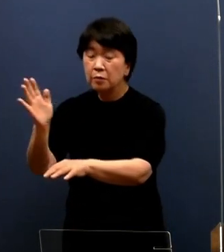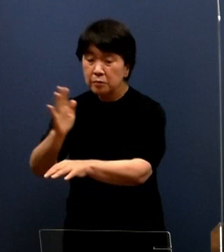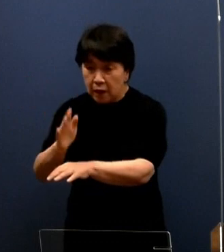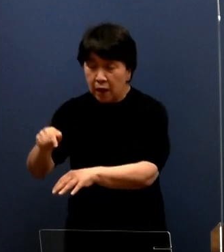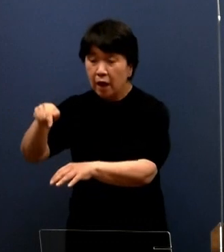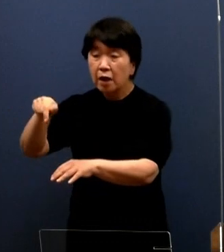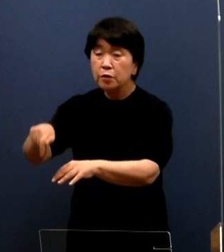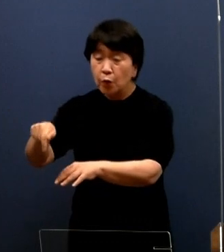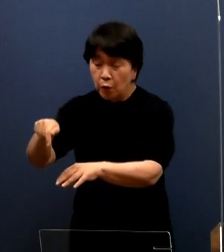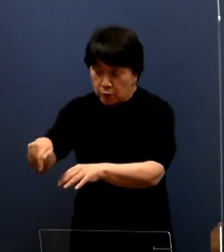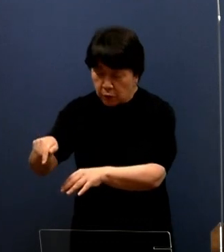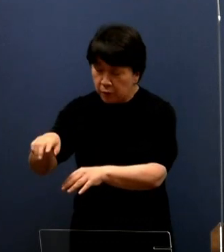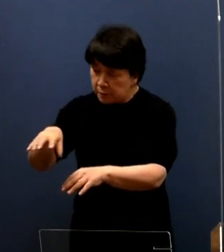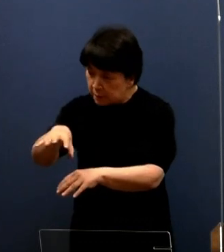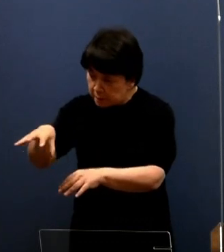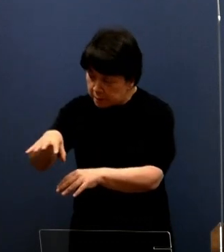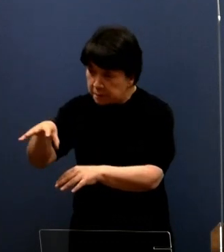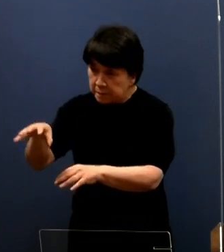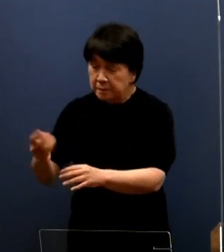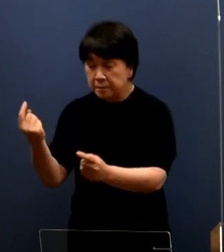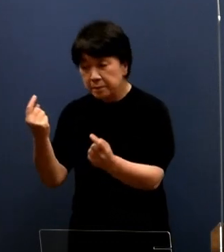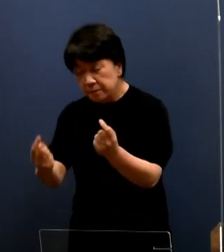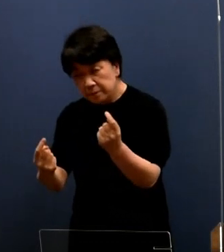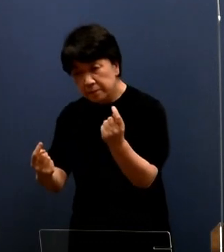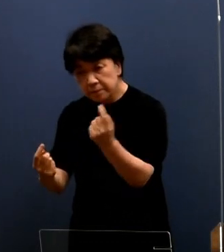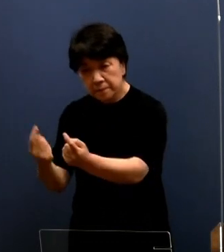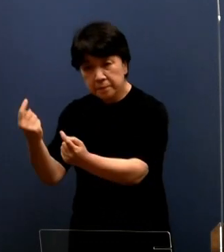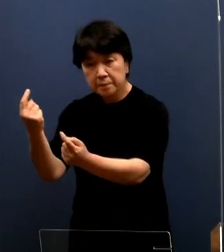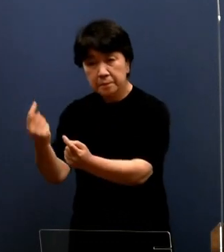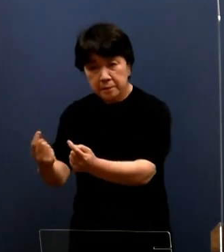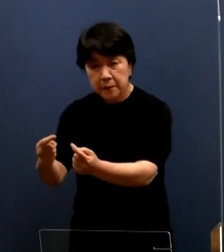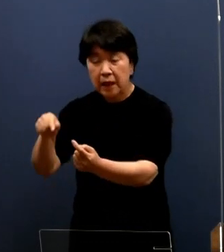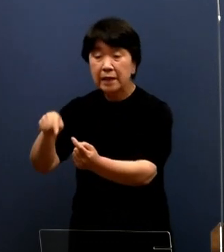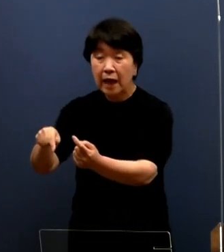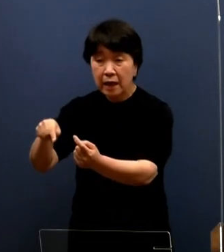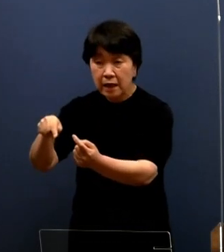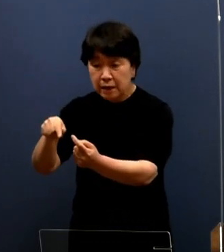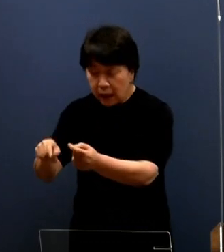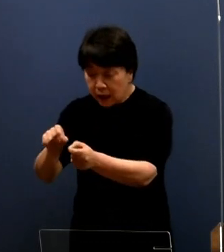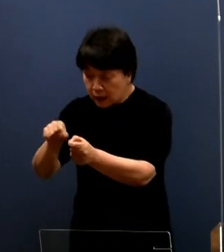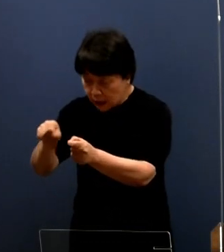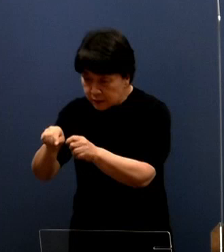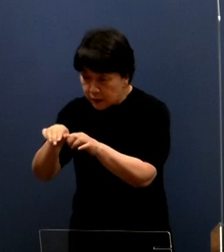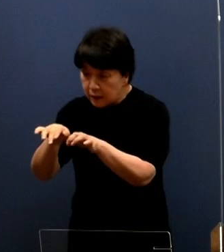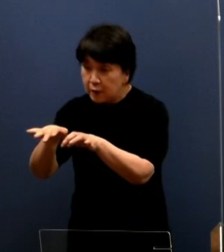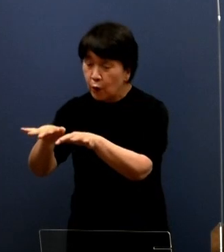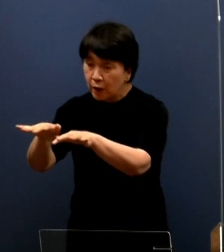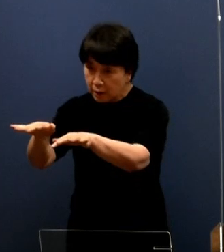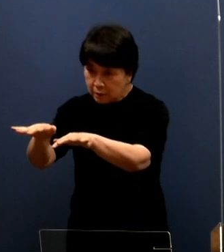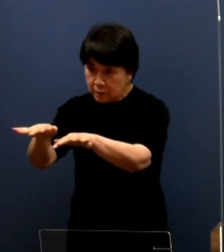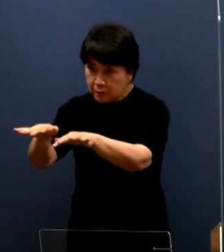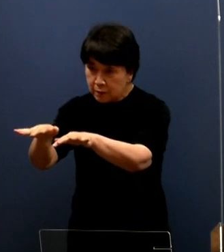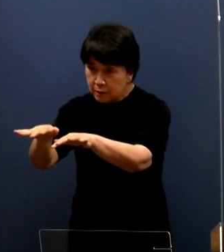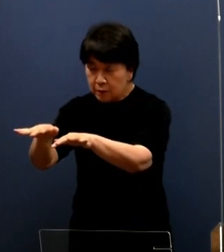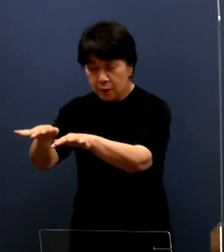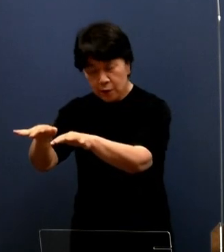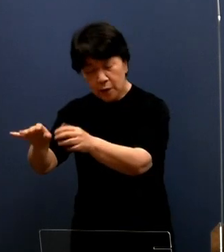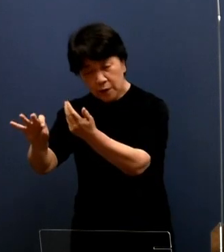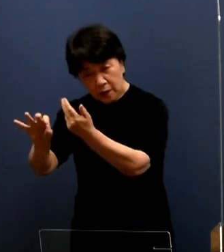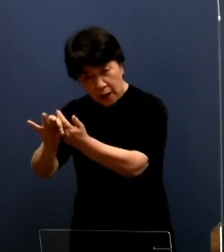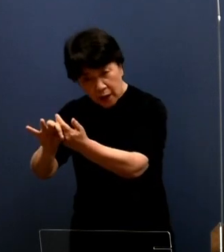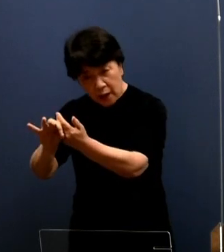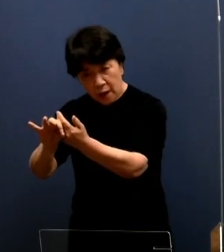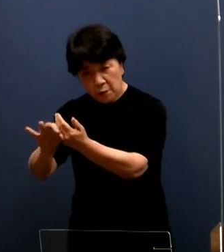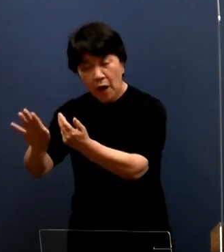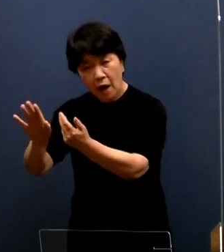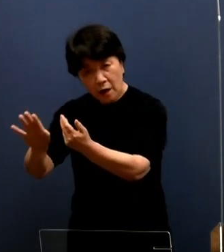たとしても、メンバーの中にそこの中でその感染が広がるだとしても、4人以